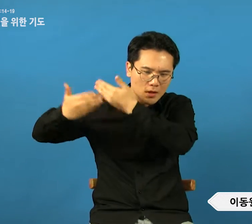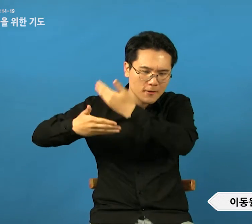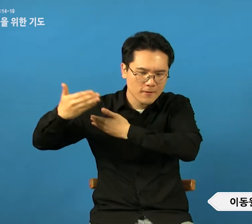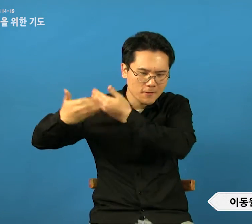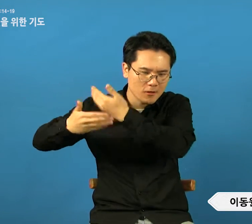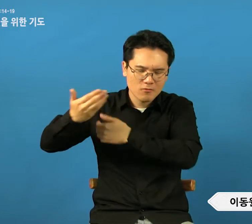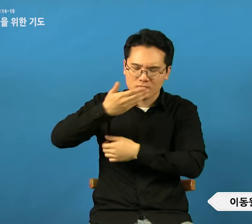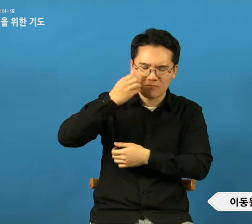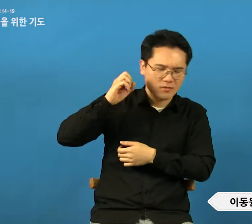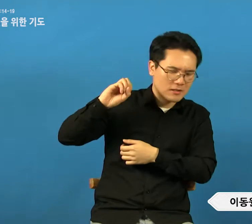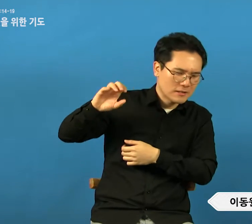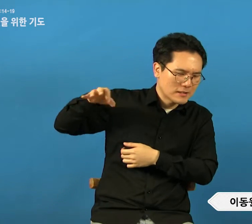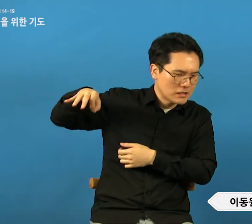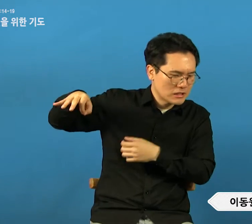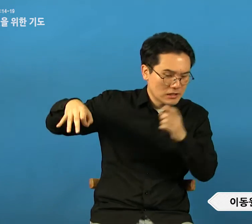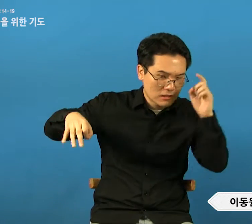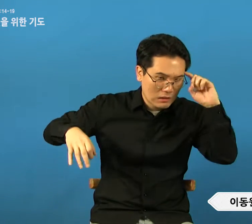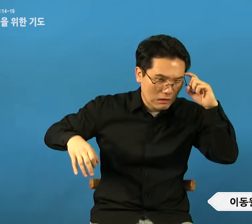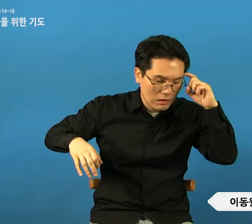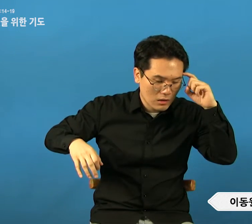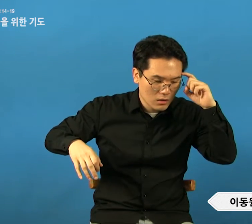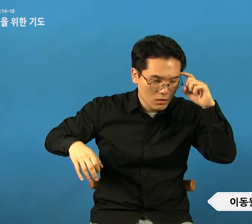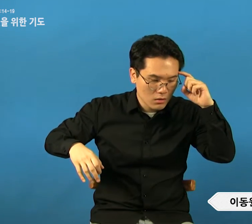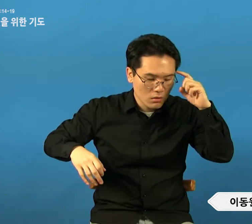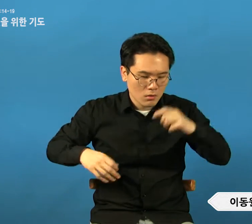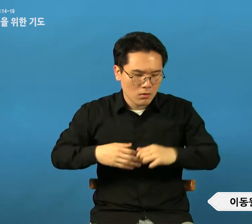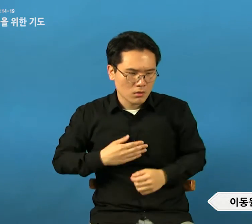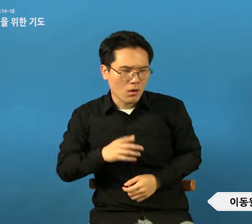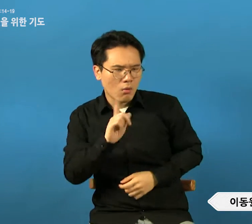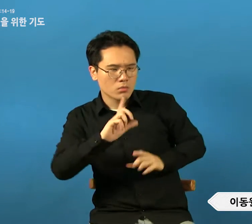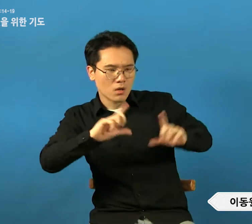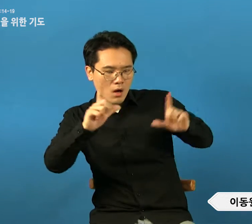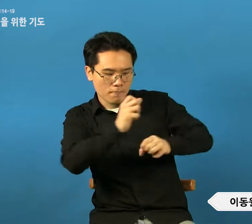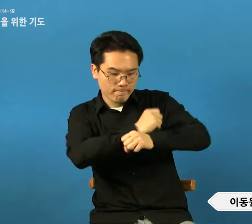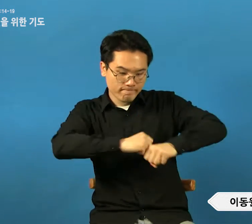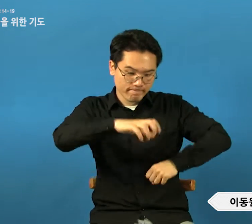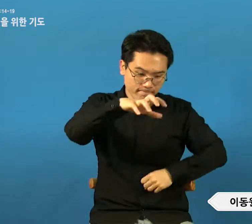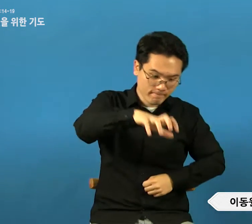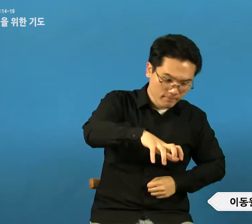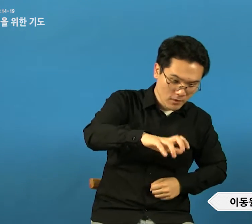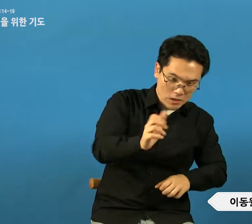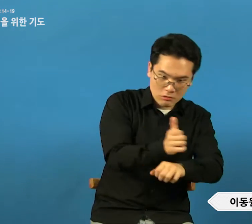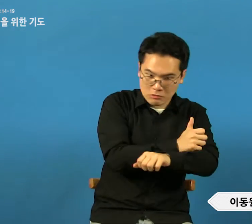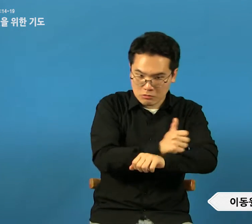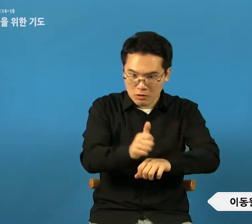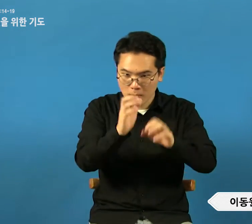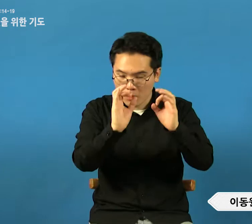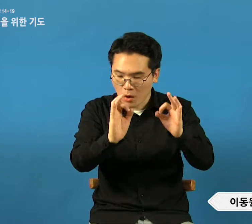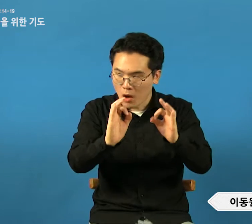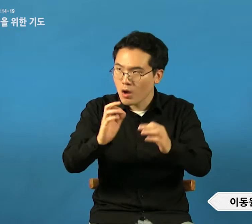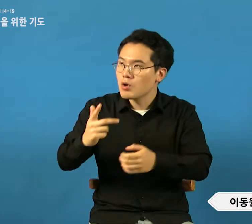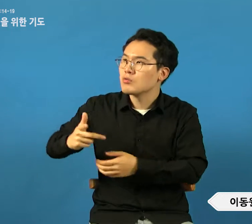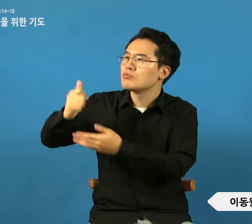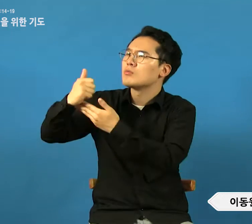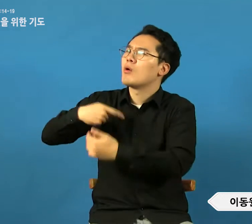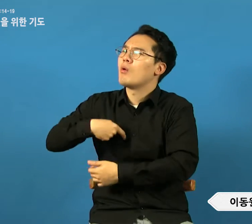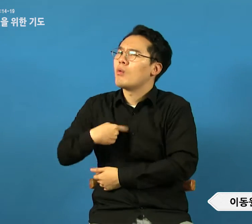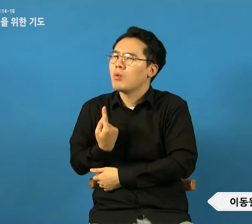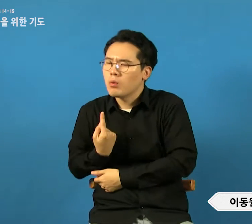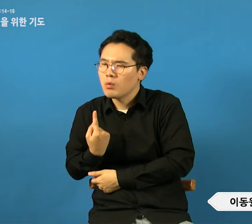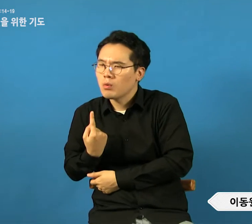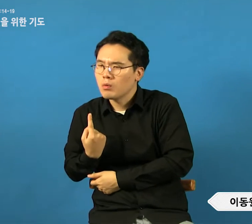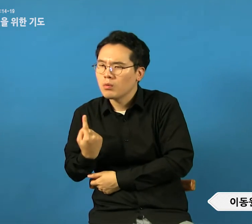어느 날 아침 제가 거실을 지나다 보니까 주님은 홀로 벽난로 앞에 계셨습니다.